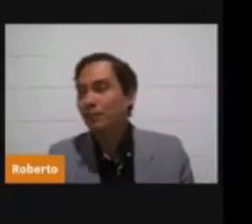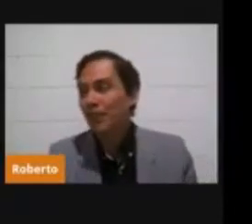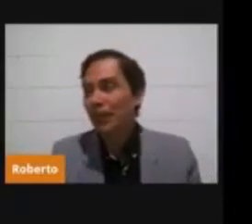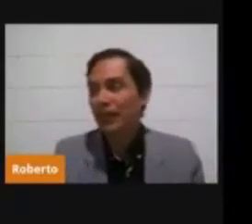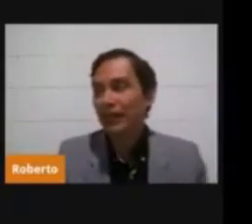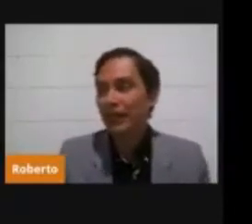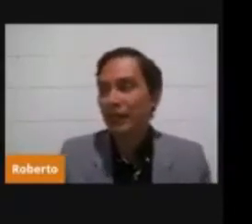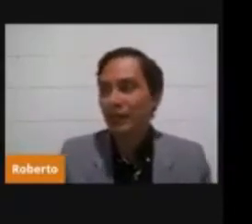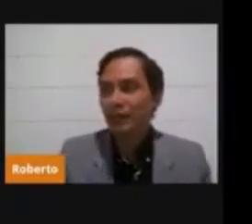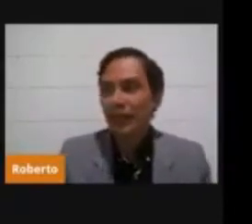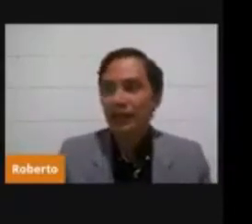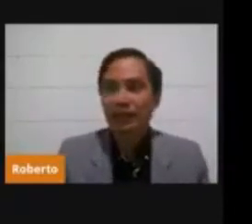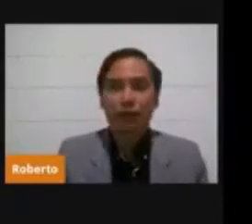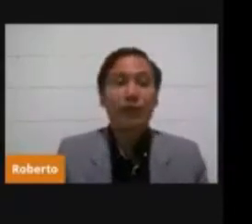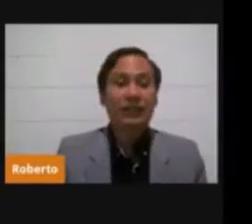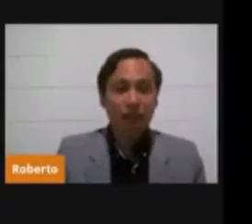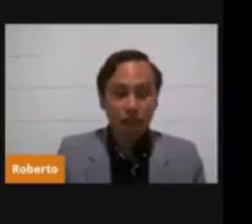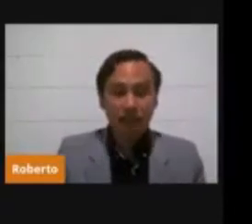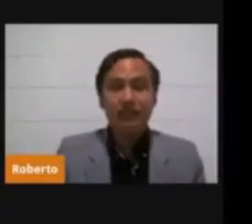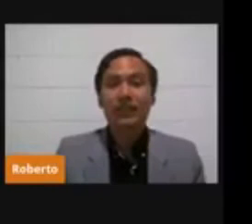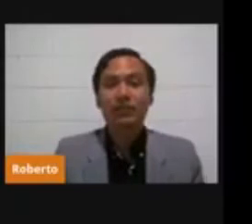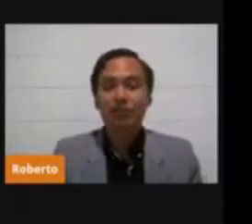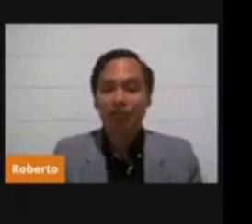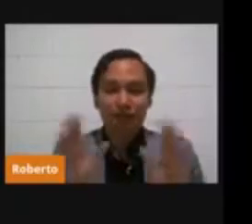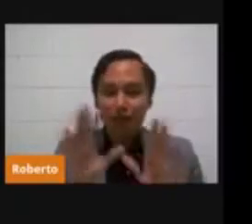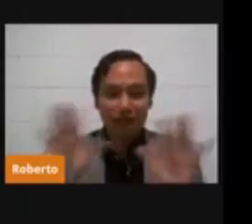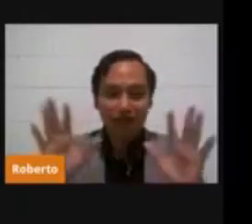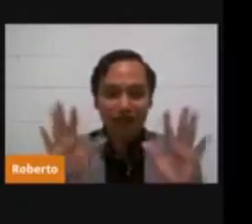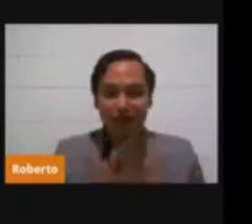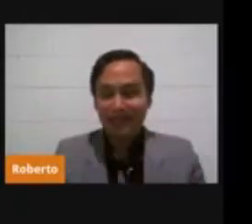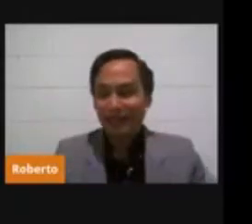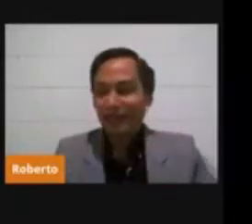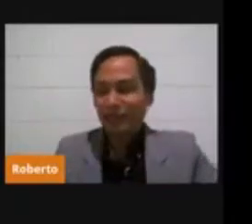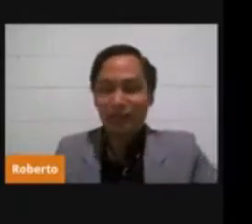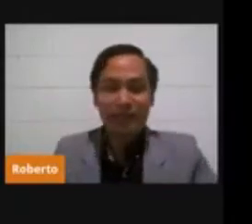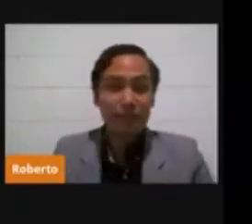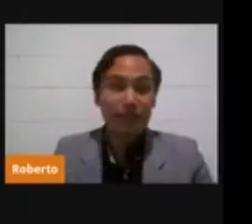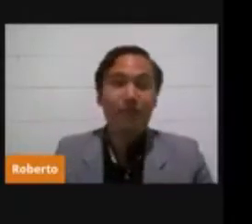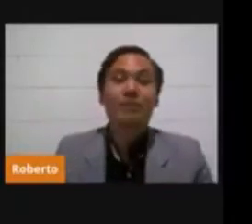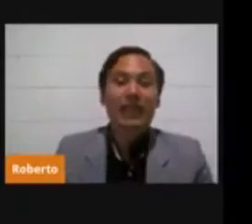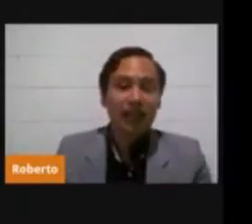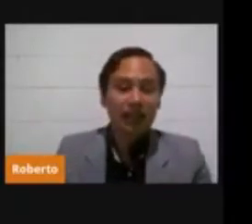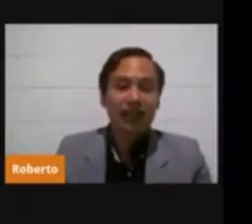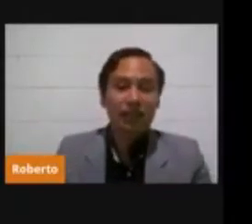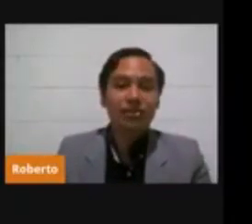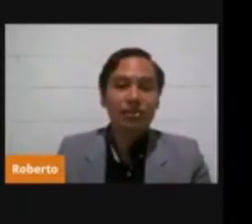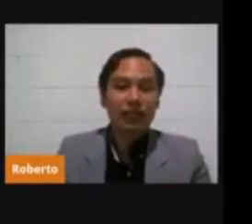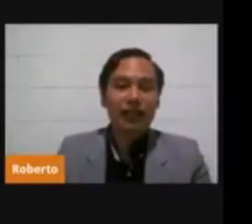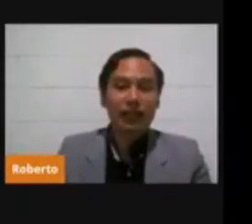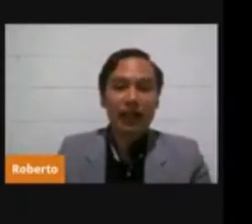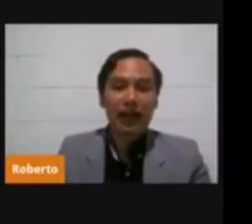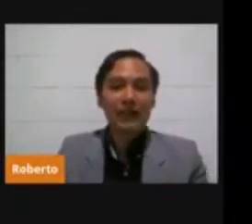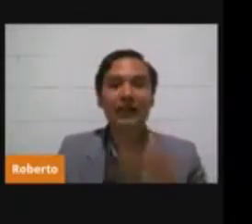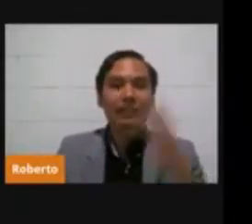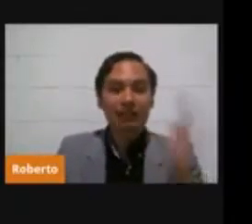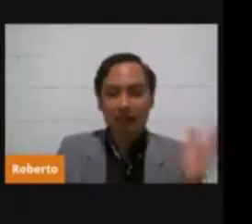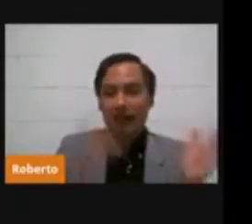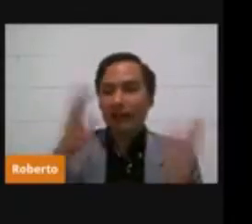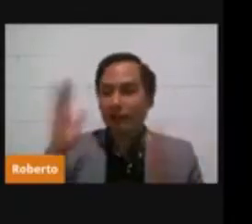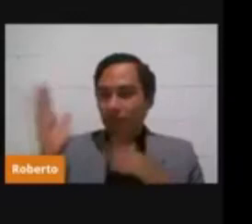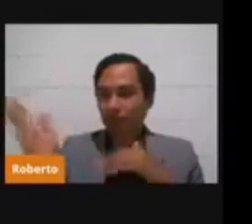viviendo. Los partidos políticos, bueno, aquí no vamos a hablar de política, pero digamos,